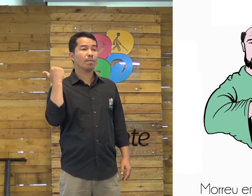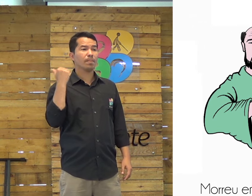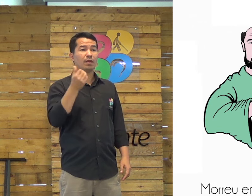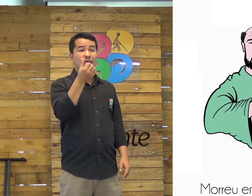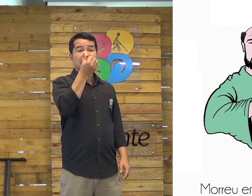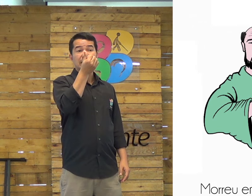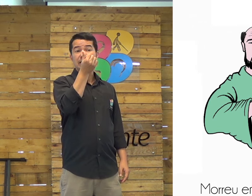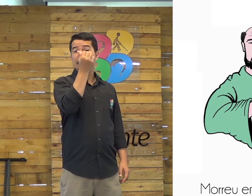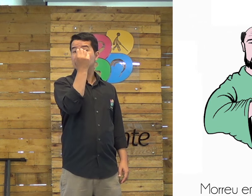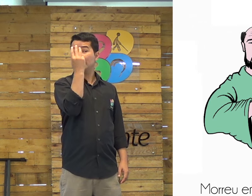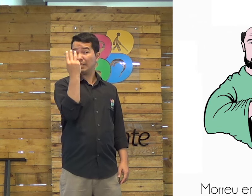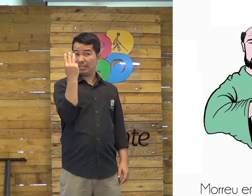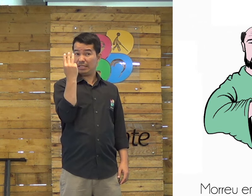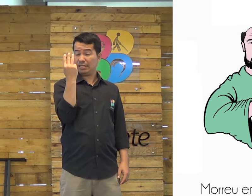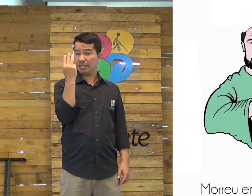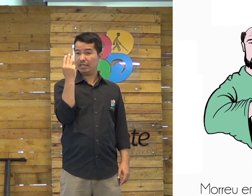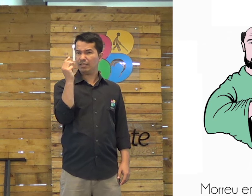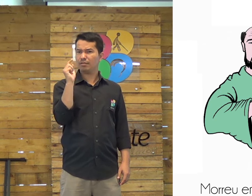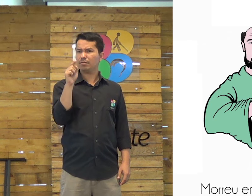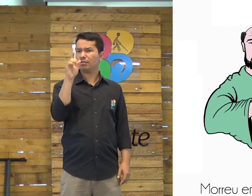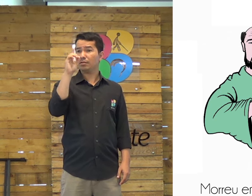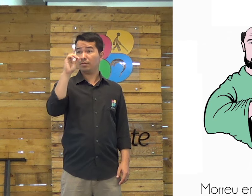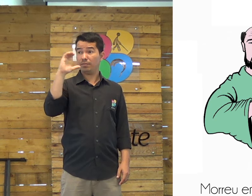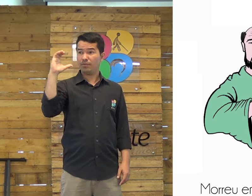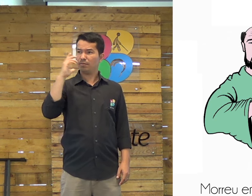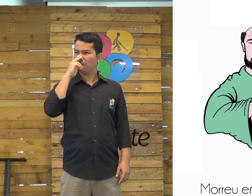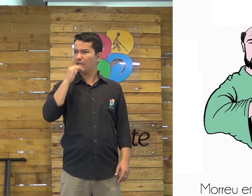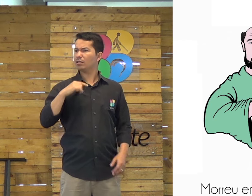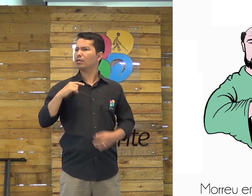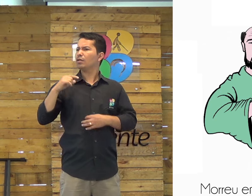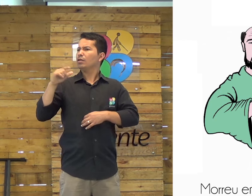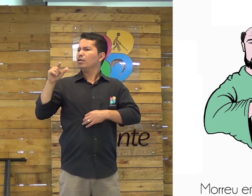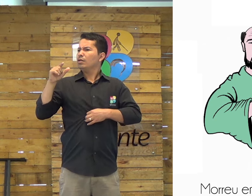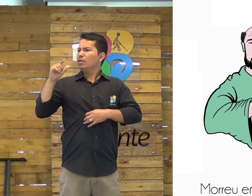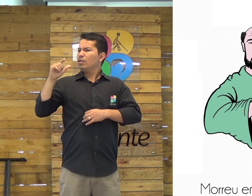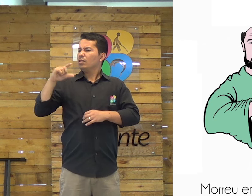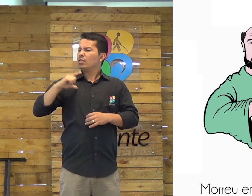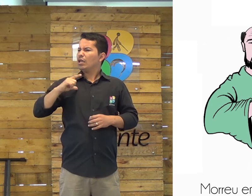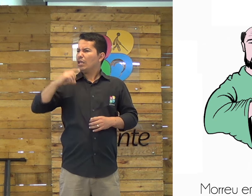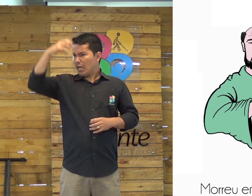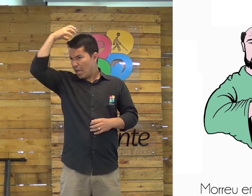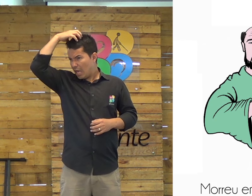Paulo, ele morreu em 63 d.C.